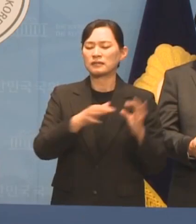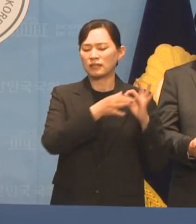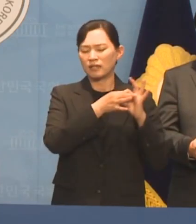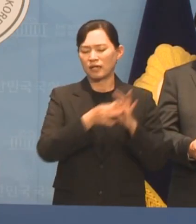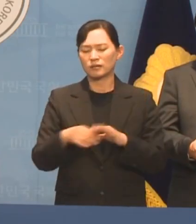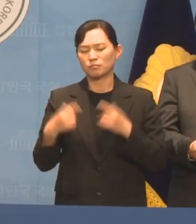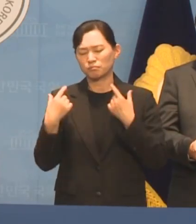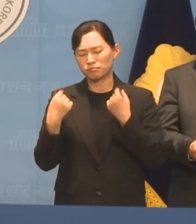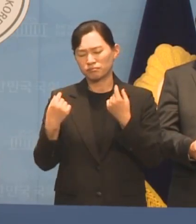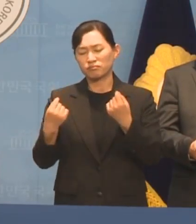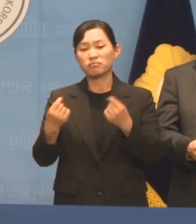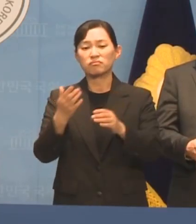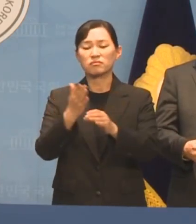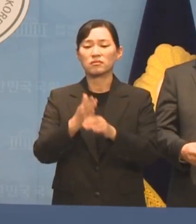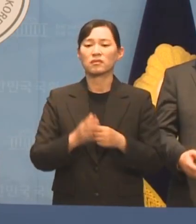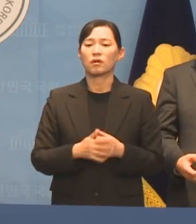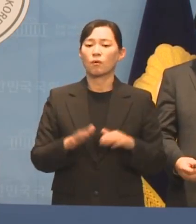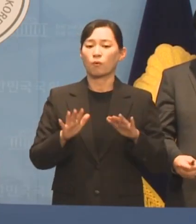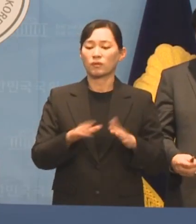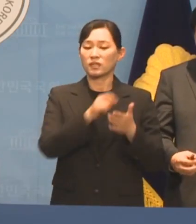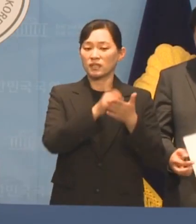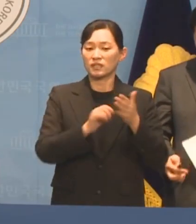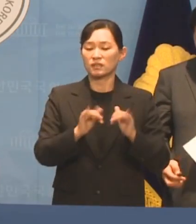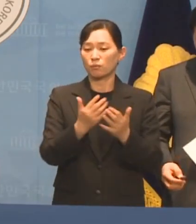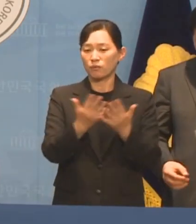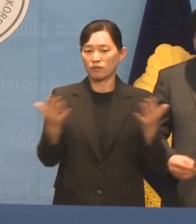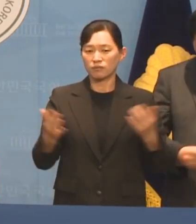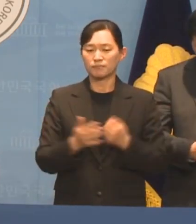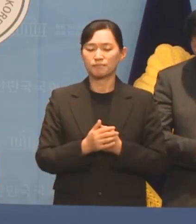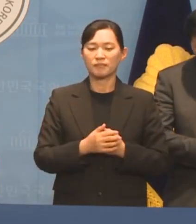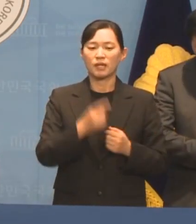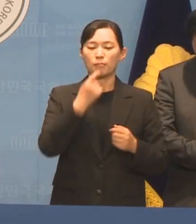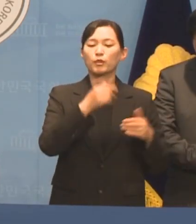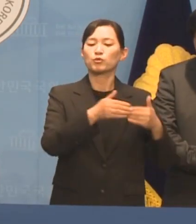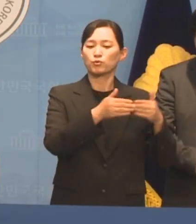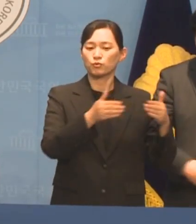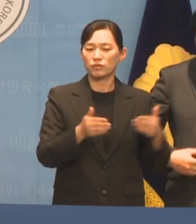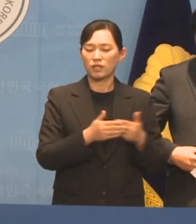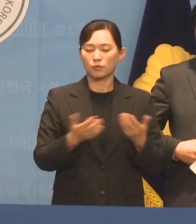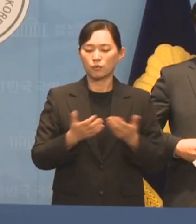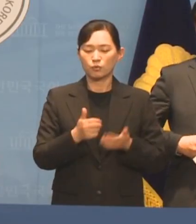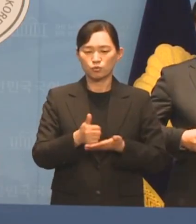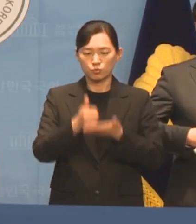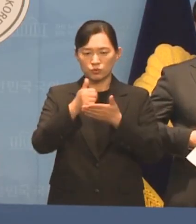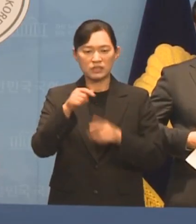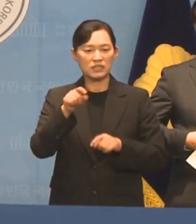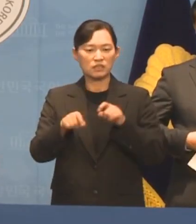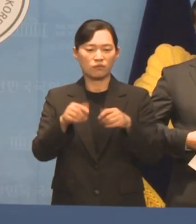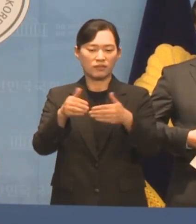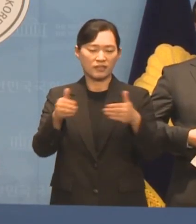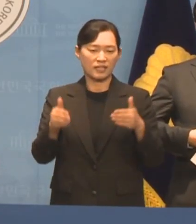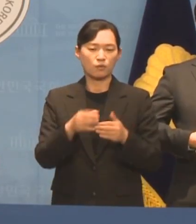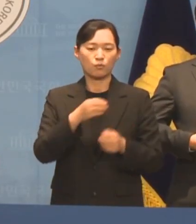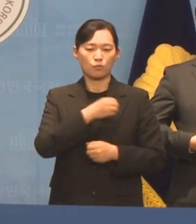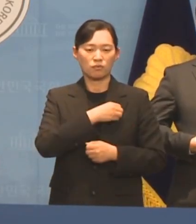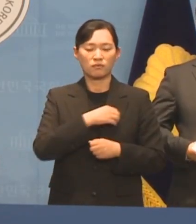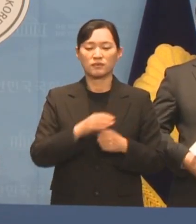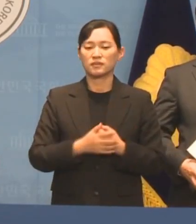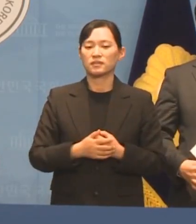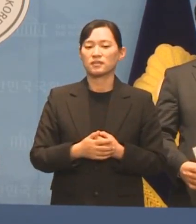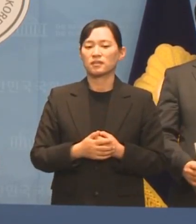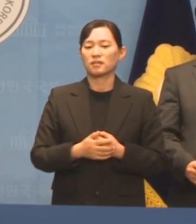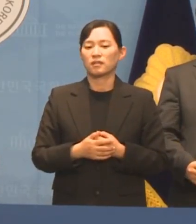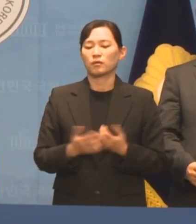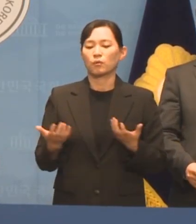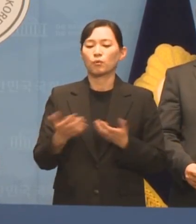현재 진행형입니다. 오늘 기자회견은 더불어민주당 노동존중 실천단 의원들과 현장